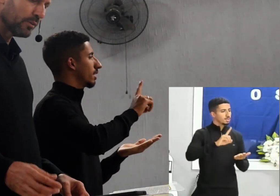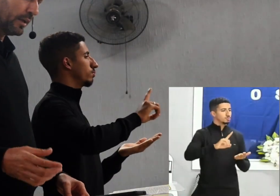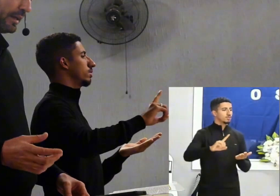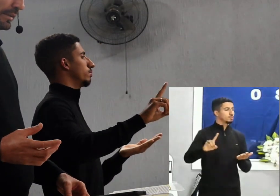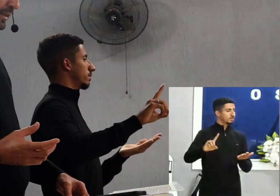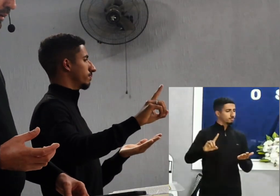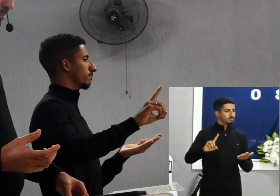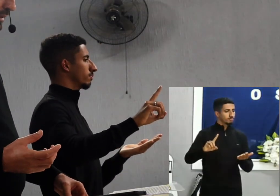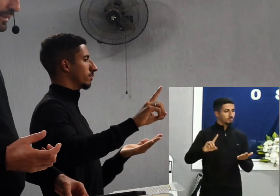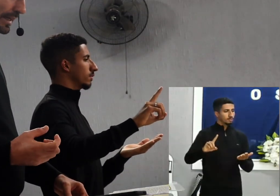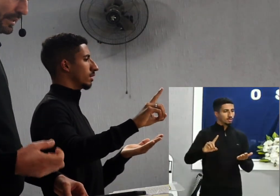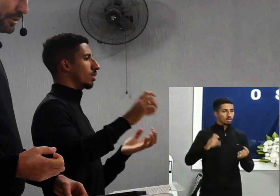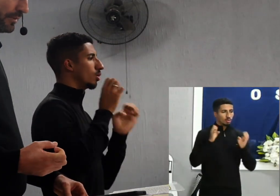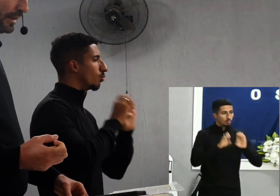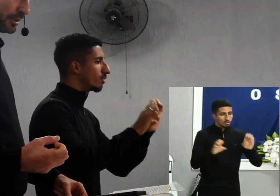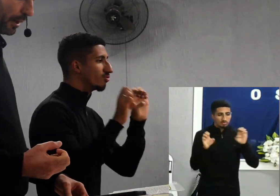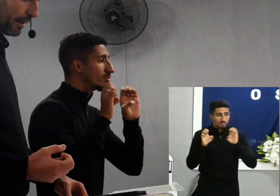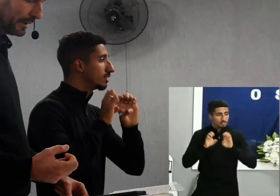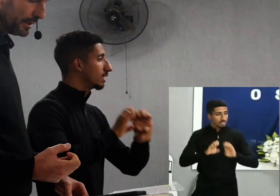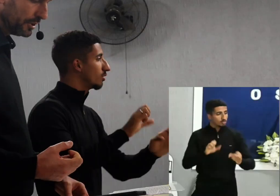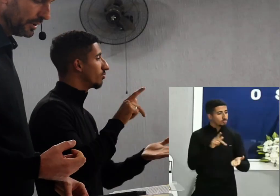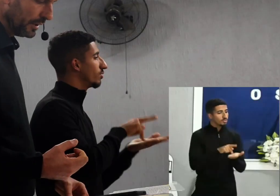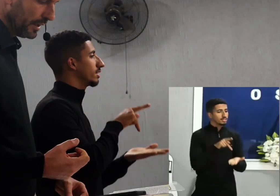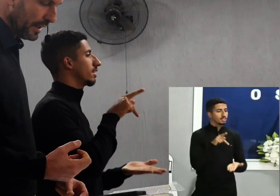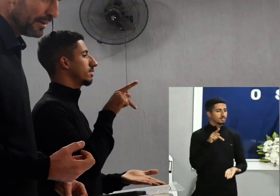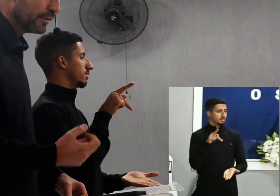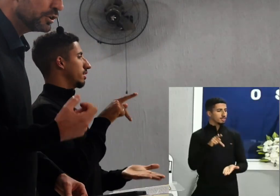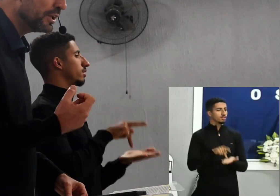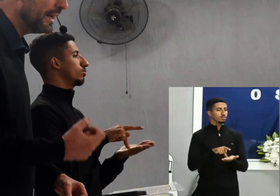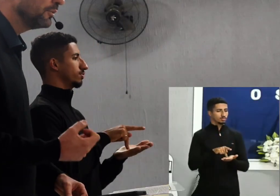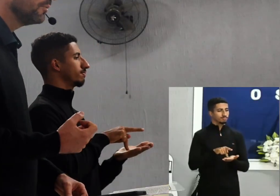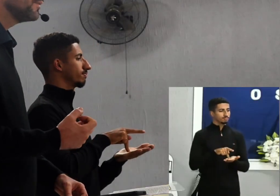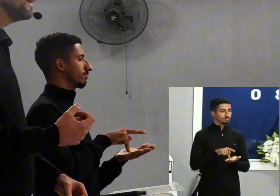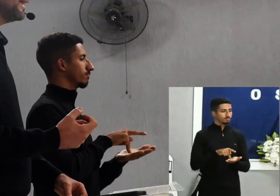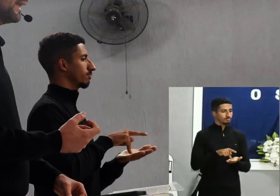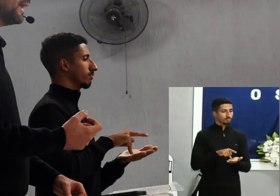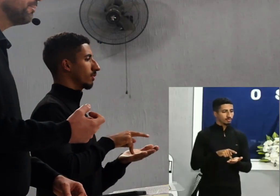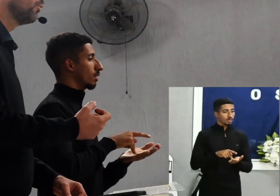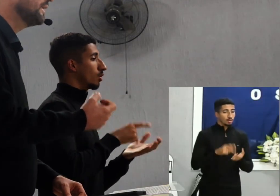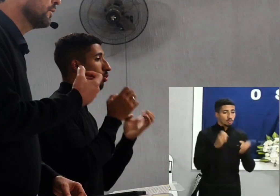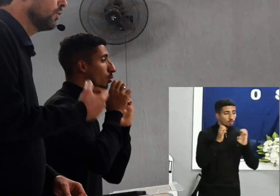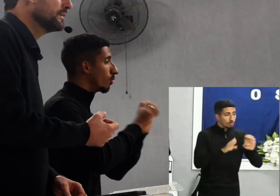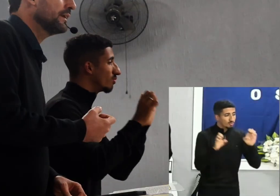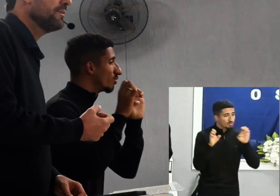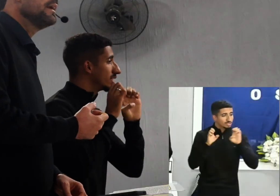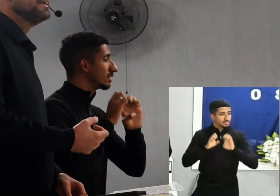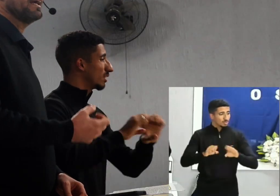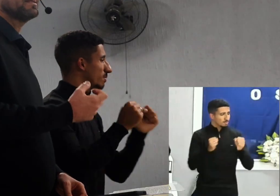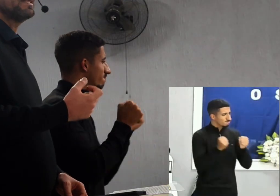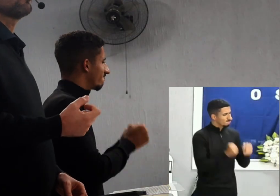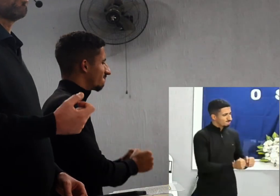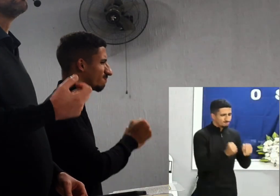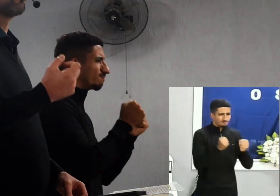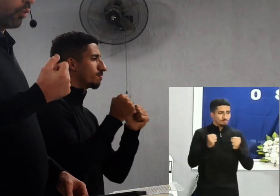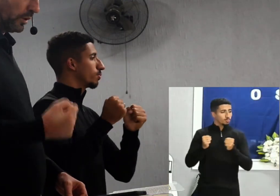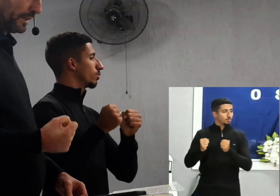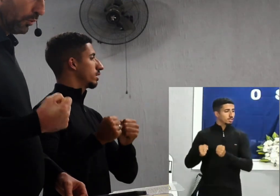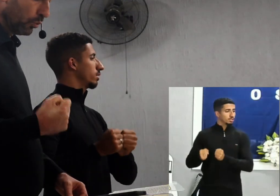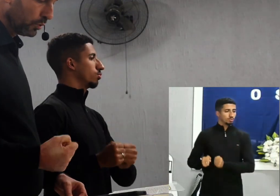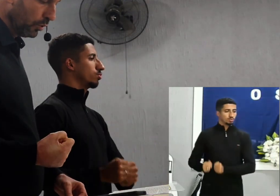Está dizendo, olha, essa mensagem chamada de evangelho, ela é poderosa e ela tem